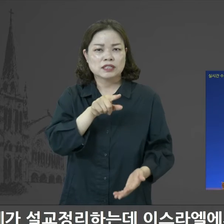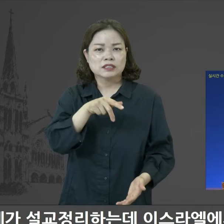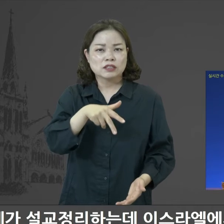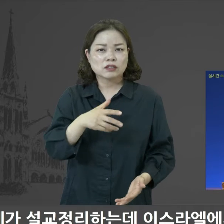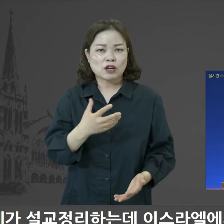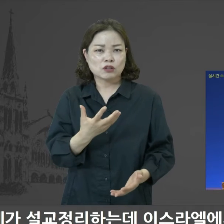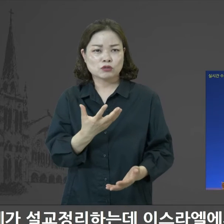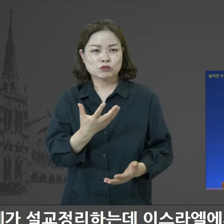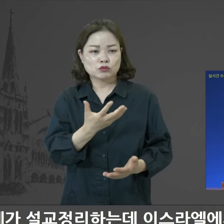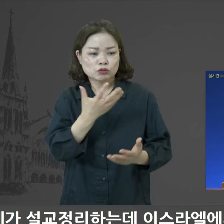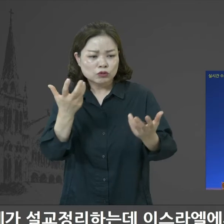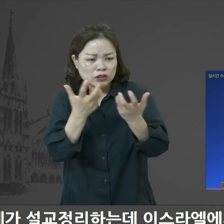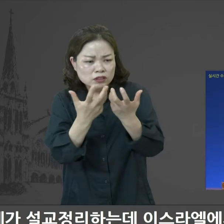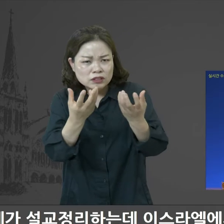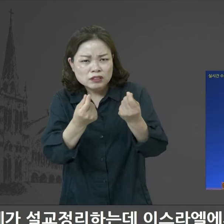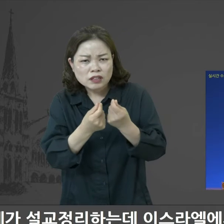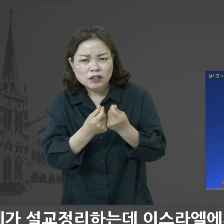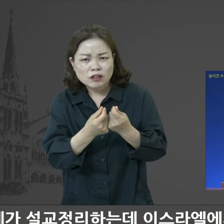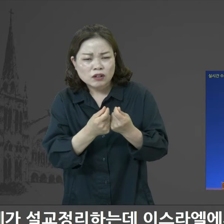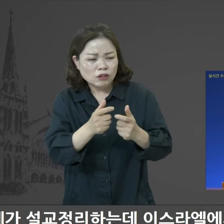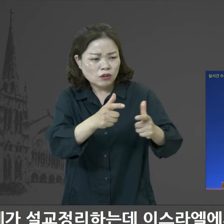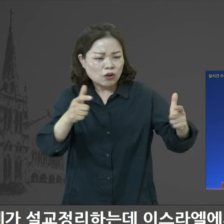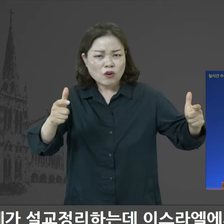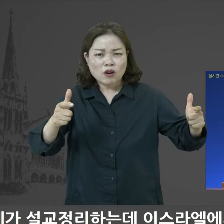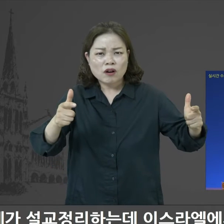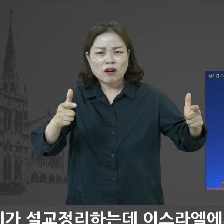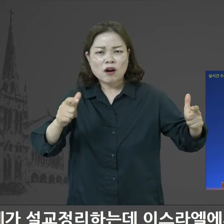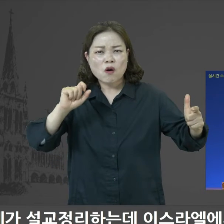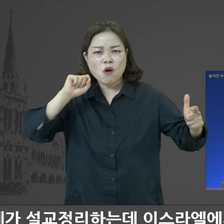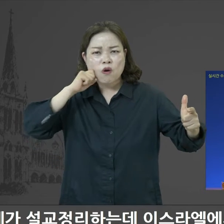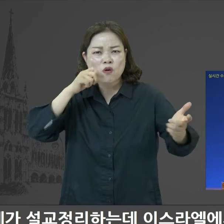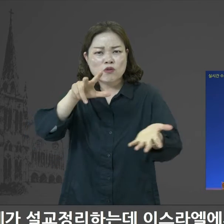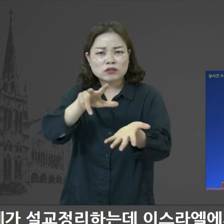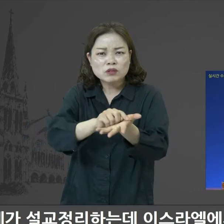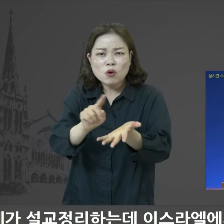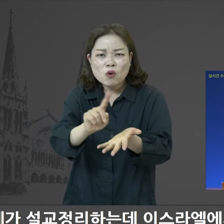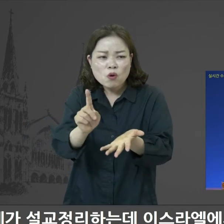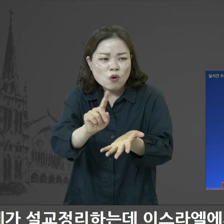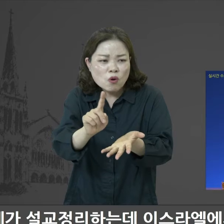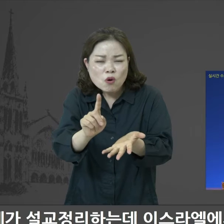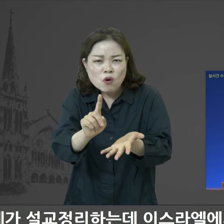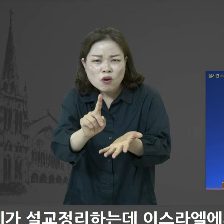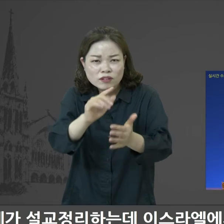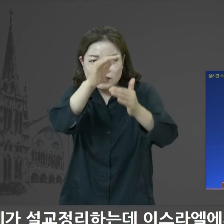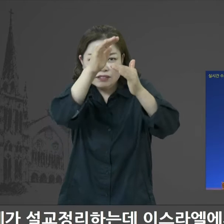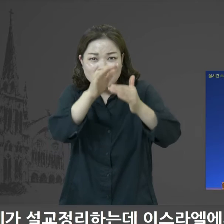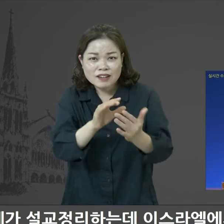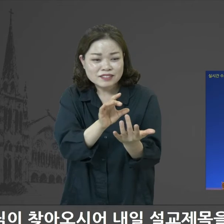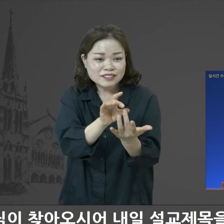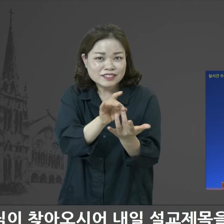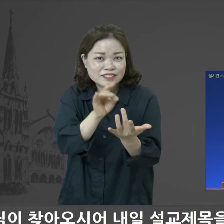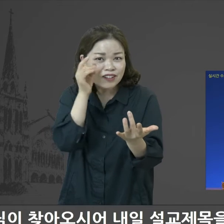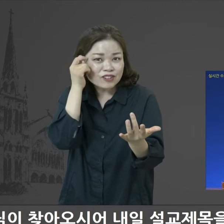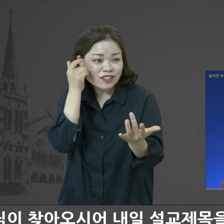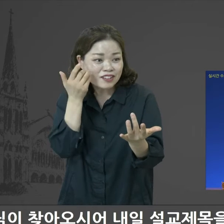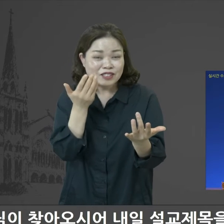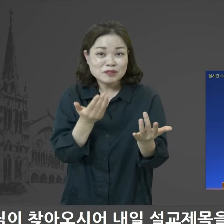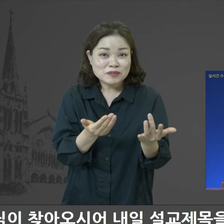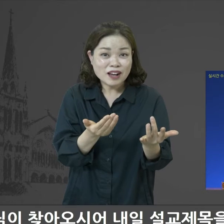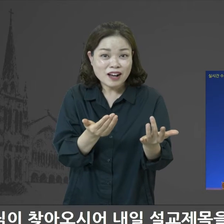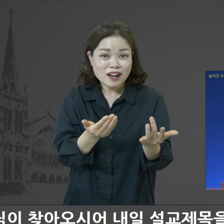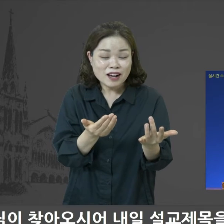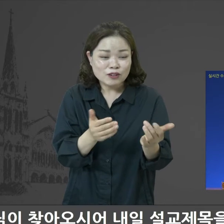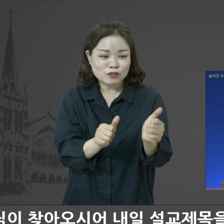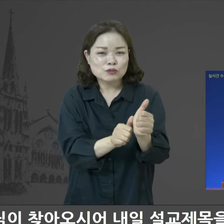맞습니까? 이거 엄청 광범위하고 굉장히 어려운 주제인데 어떻게 하시려고 이런 본문을 설교 본문으로